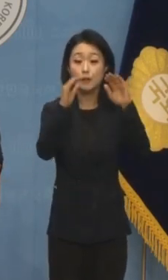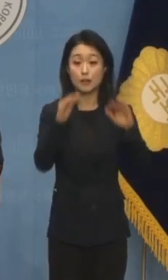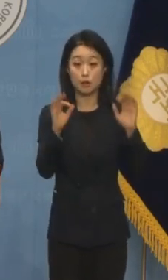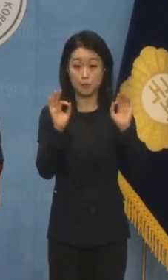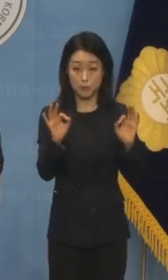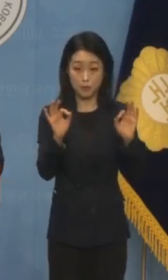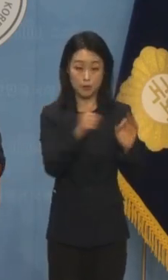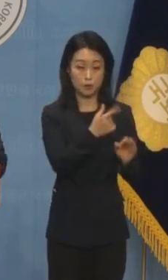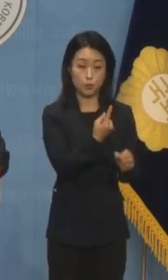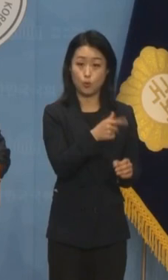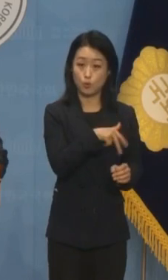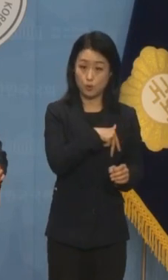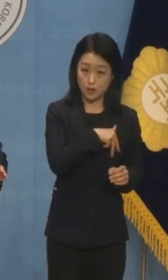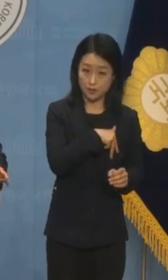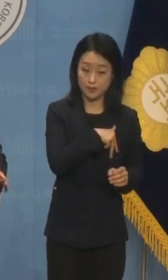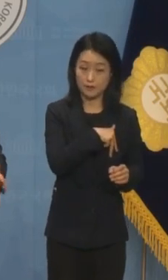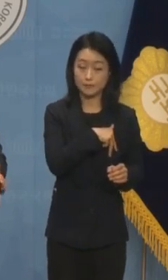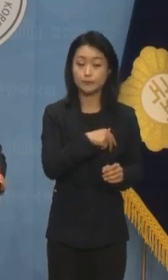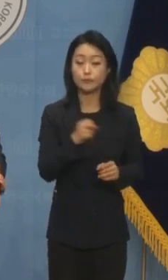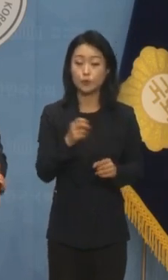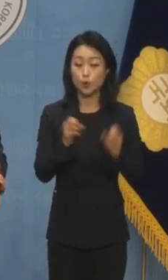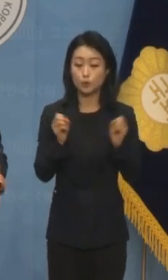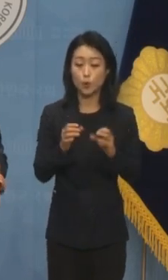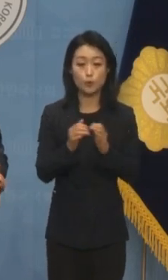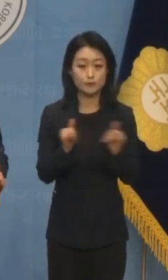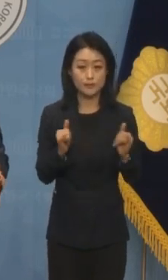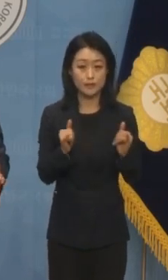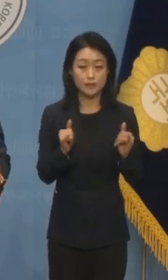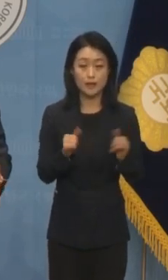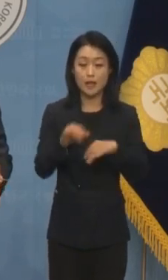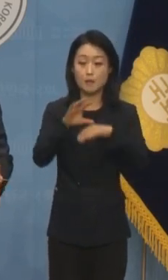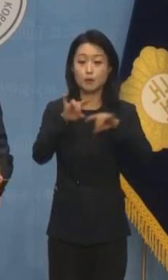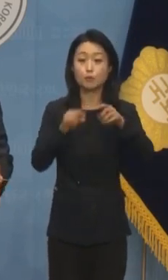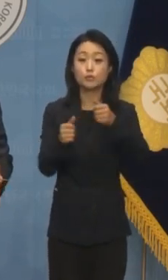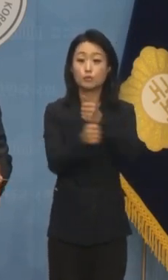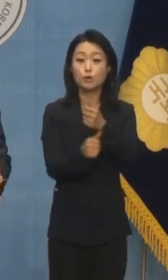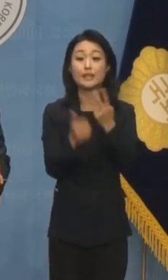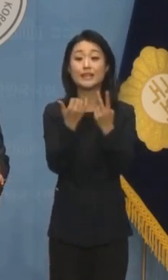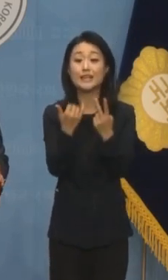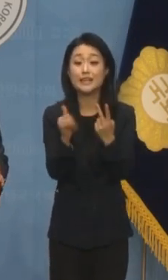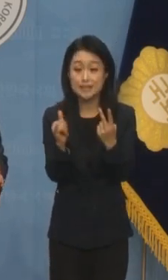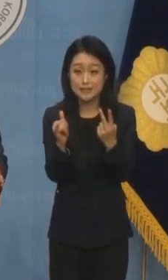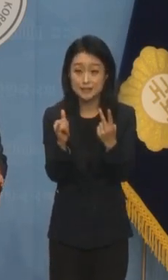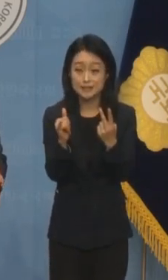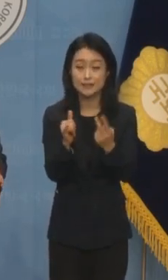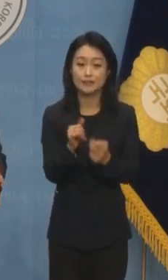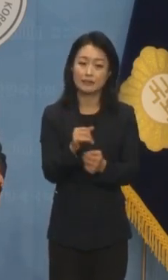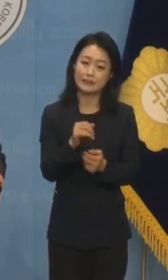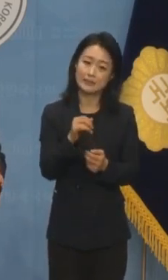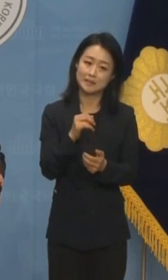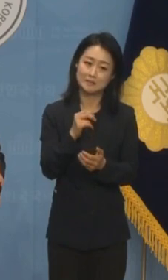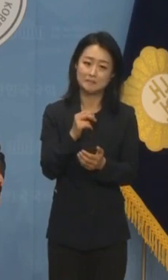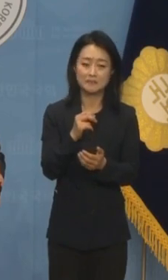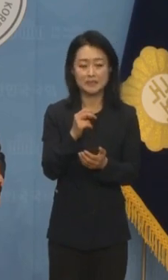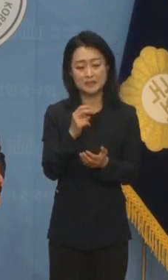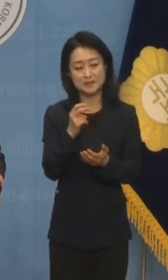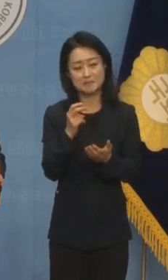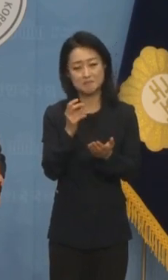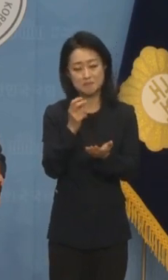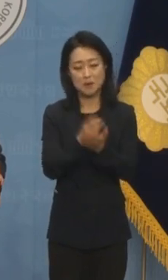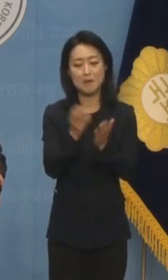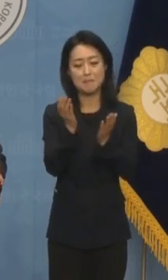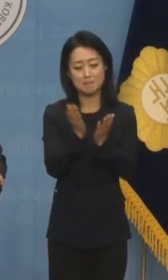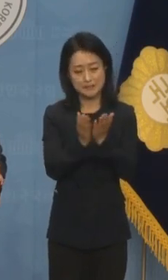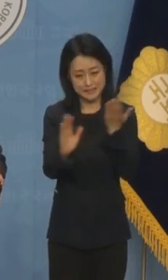노정 의원 이하 토론자들이 방통이 2인 체제가 바람직하진 않지만 위법하지